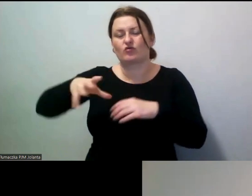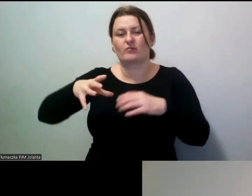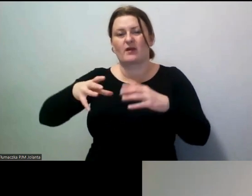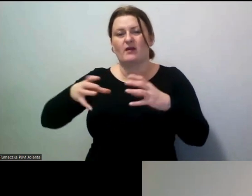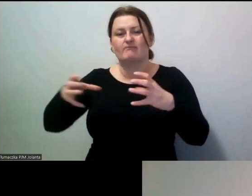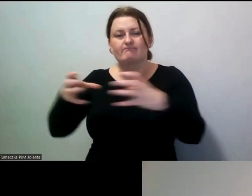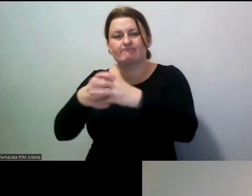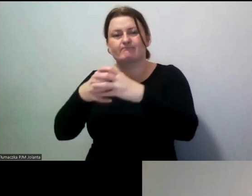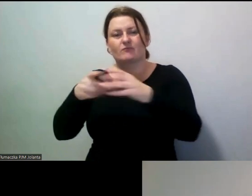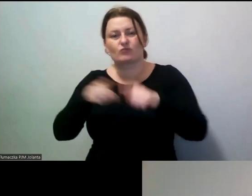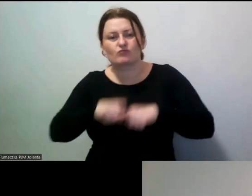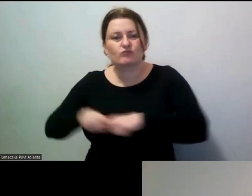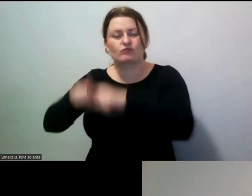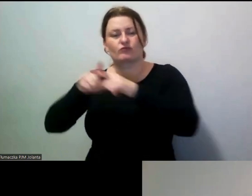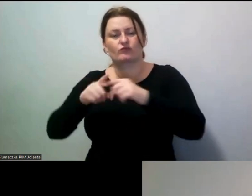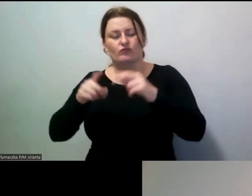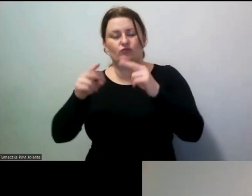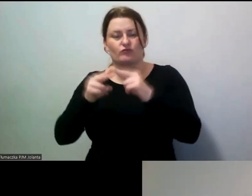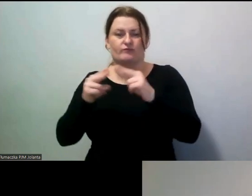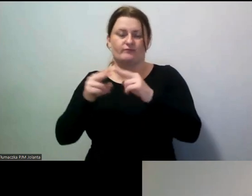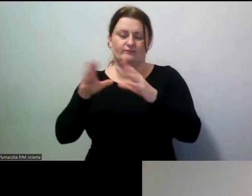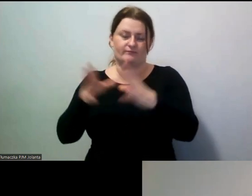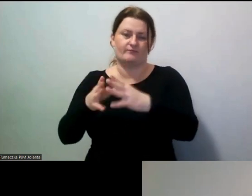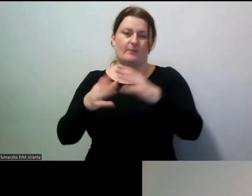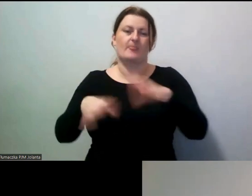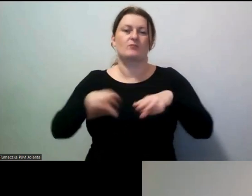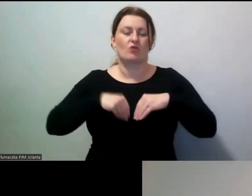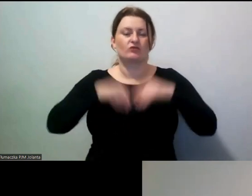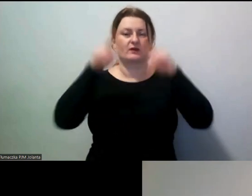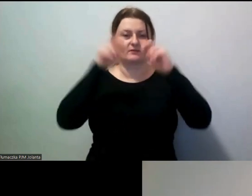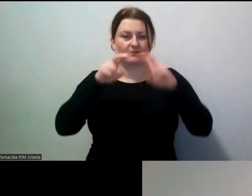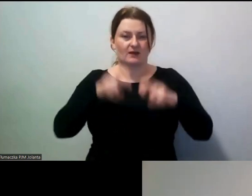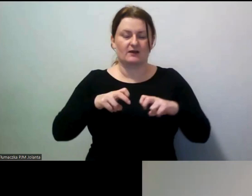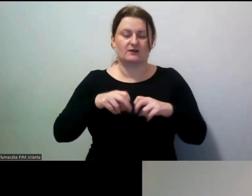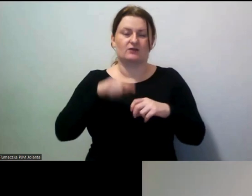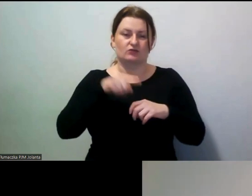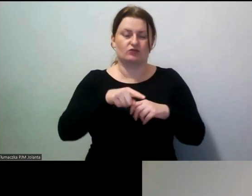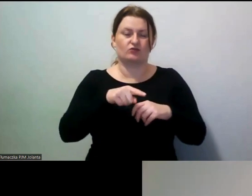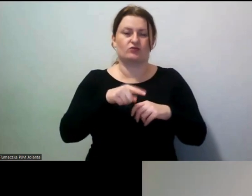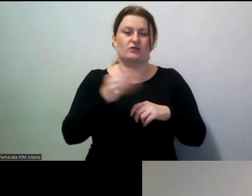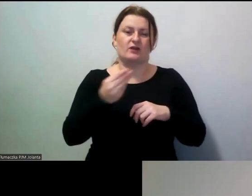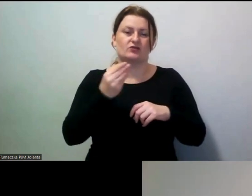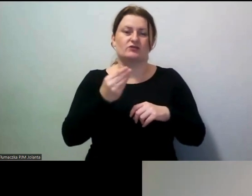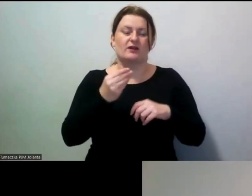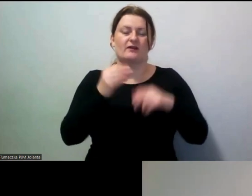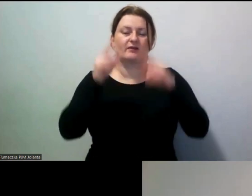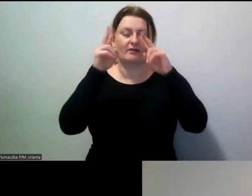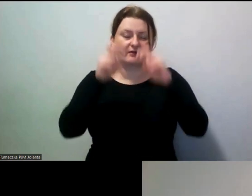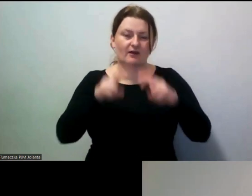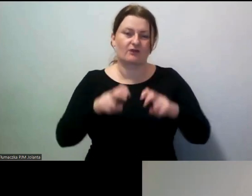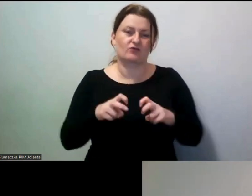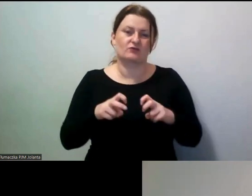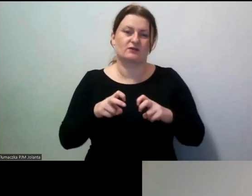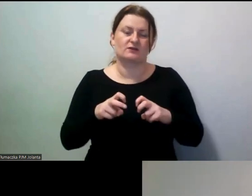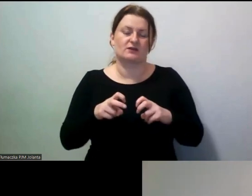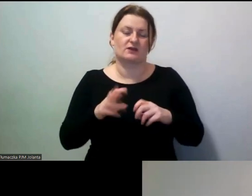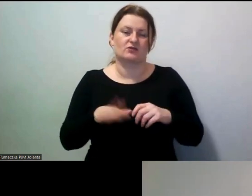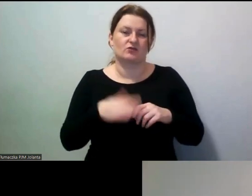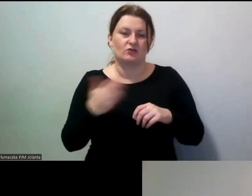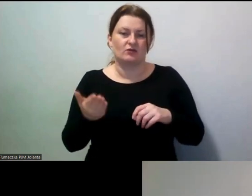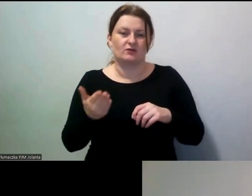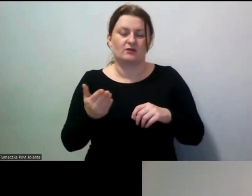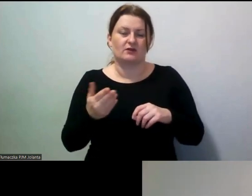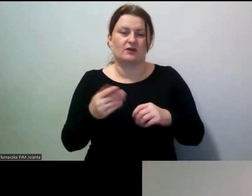ustawić. Także można zbadać, natomiast tutaj jednak jeszcze ta diagnostyczna strona,